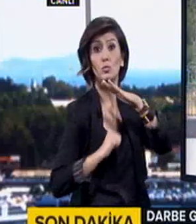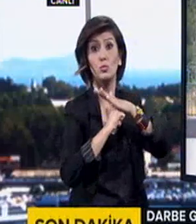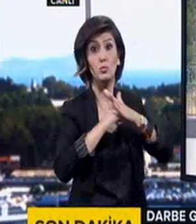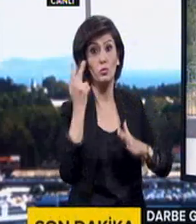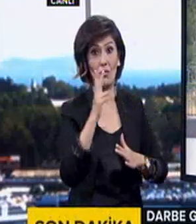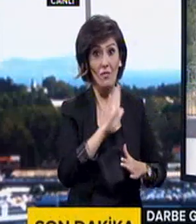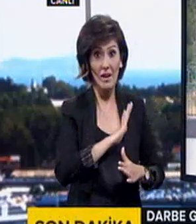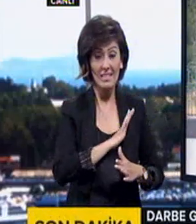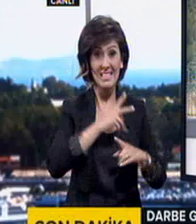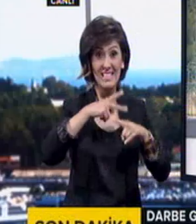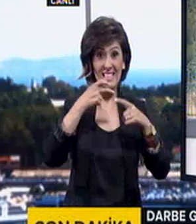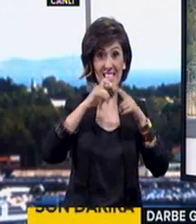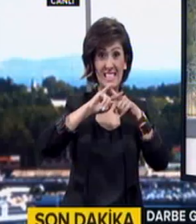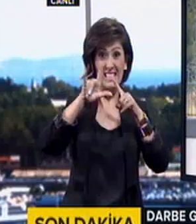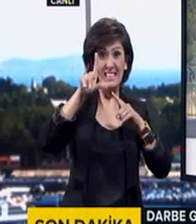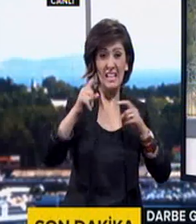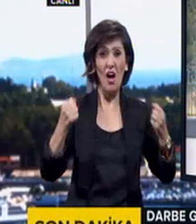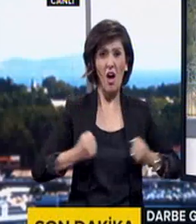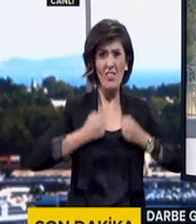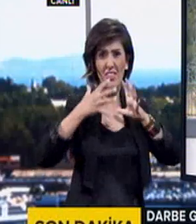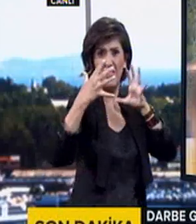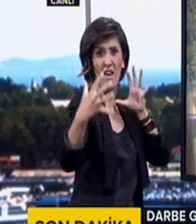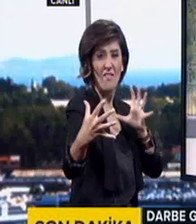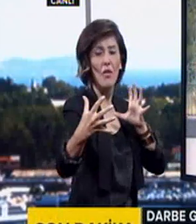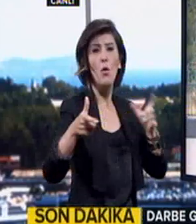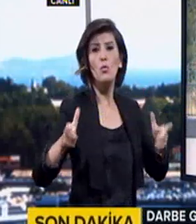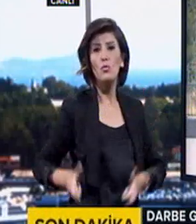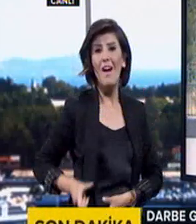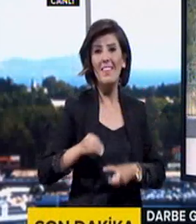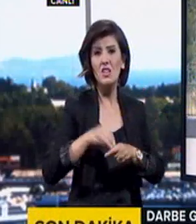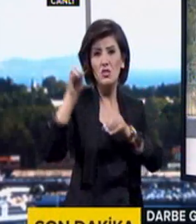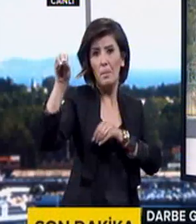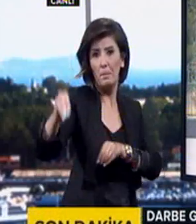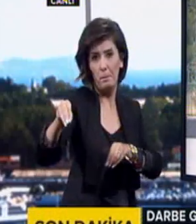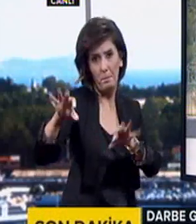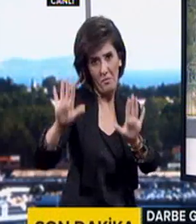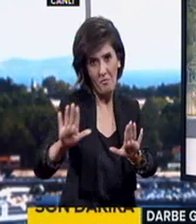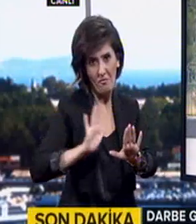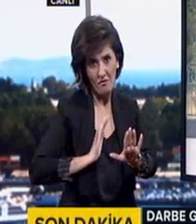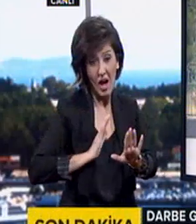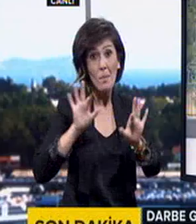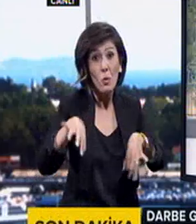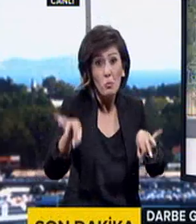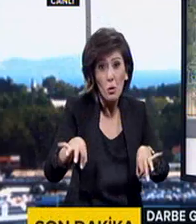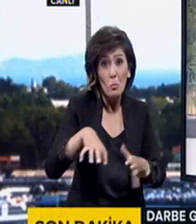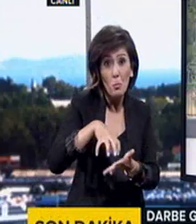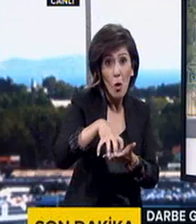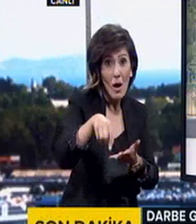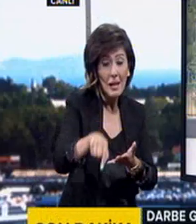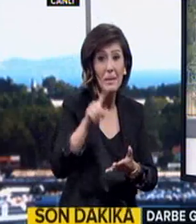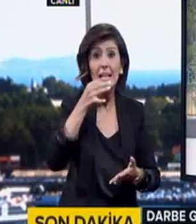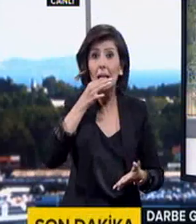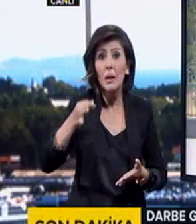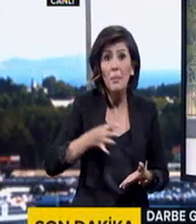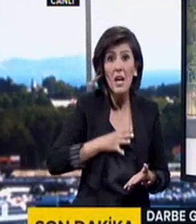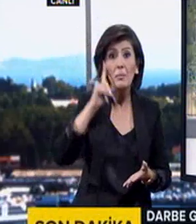alınmıştı. Zırhlı bir araç dahi adliyenin önünde güvenliği sağlamak için konuşlandırılmıştı. İşte tam bu bölgeye bir ihbar